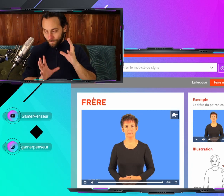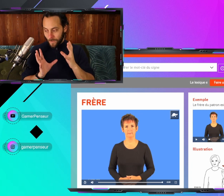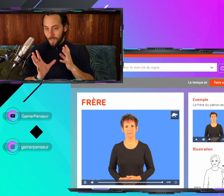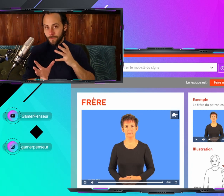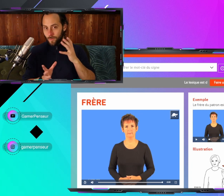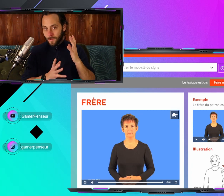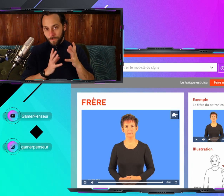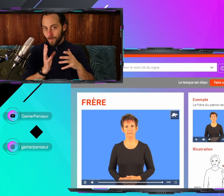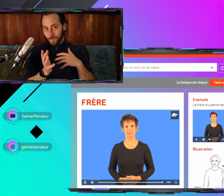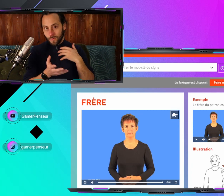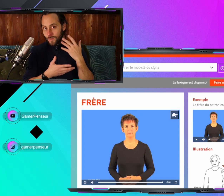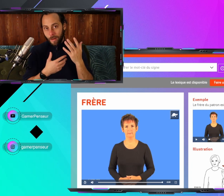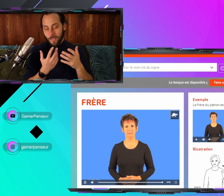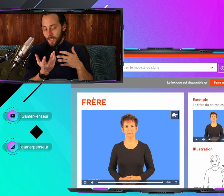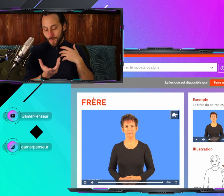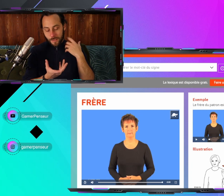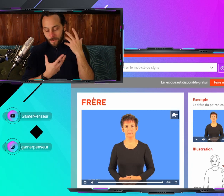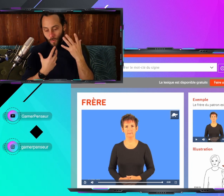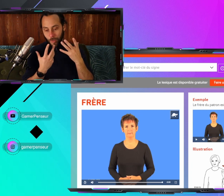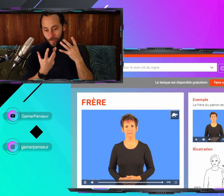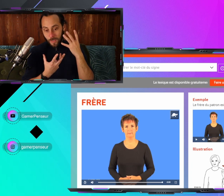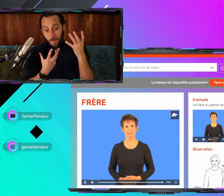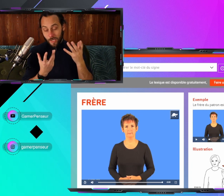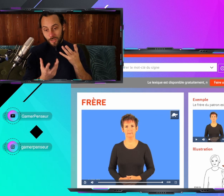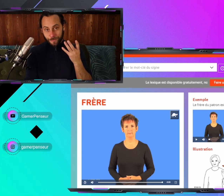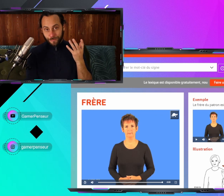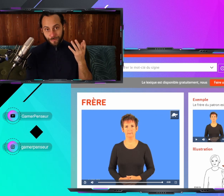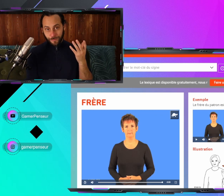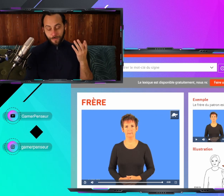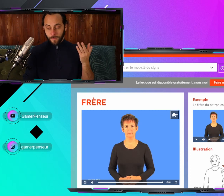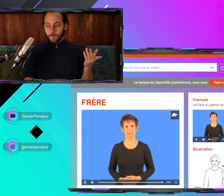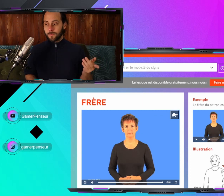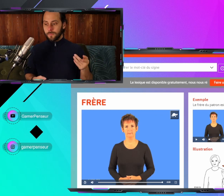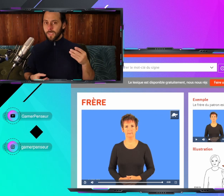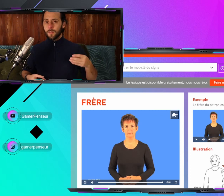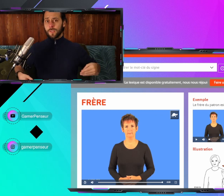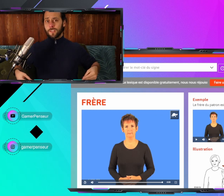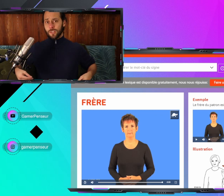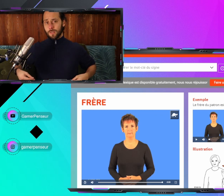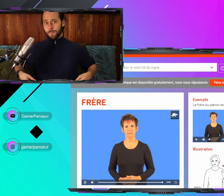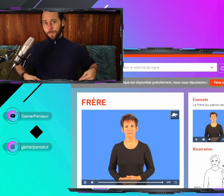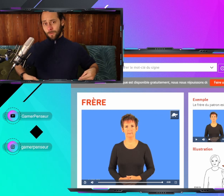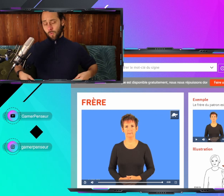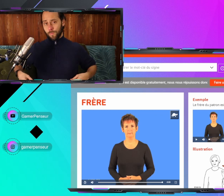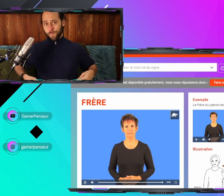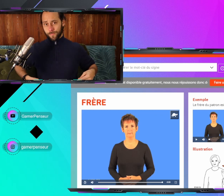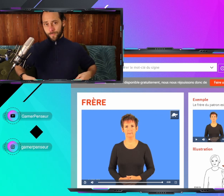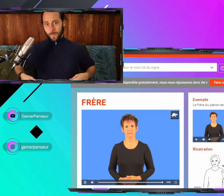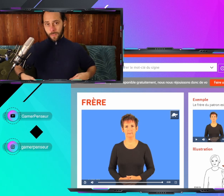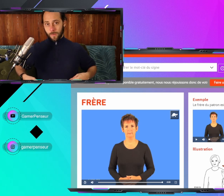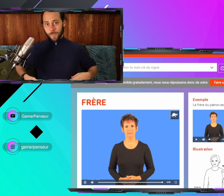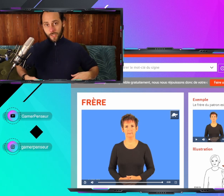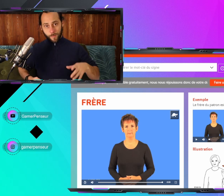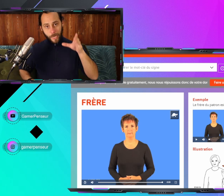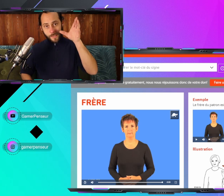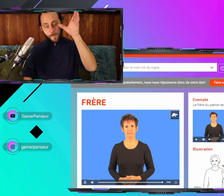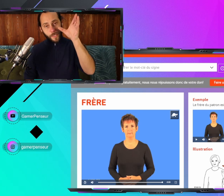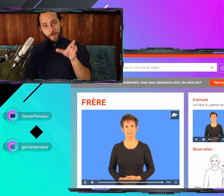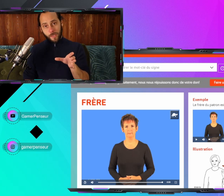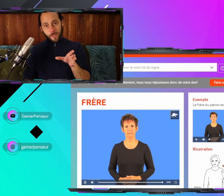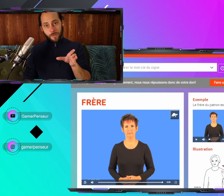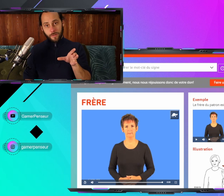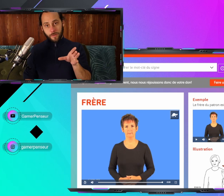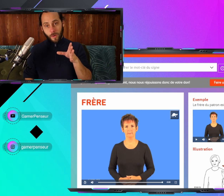faut le travailler et puis essayer de comprendre dans l'image. Tu vois, si je dis patron, ok, je place